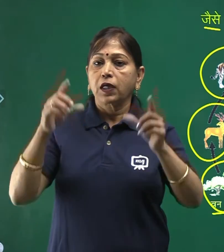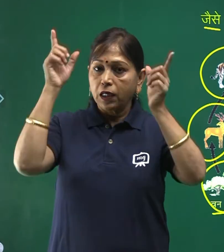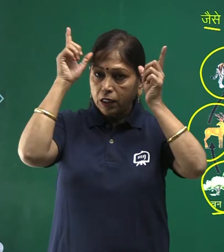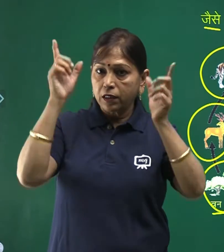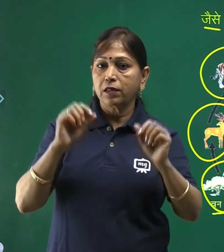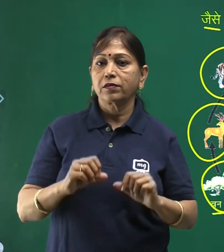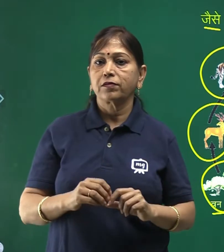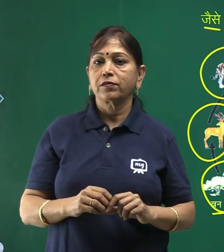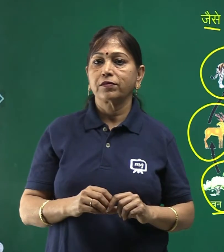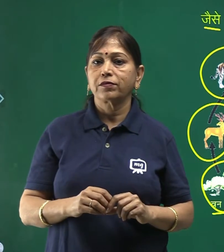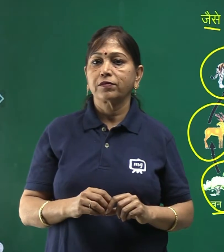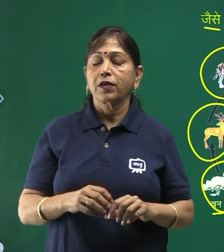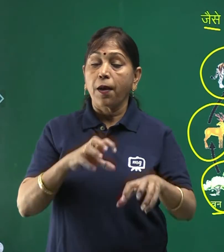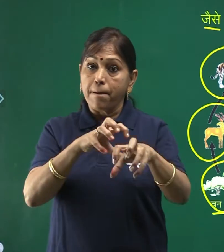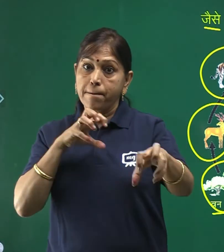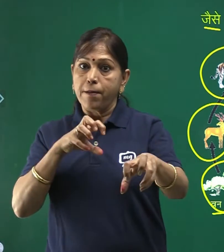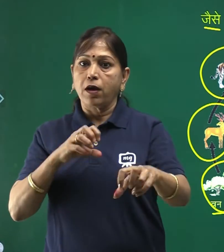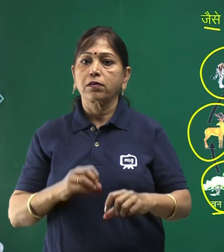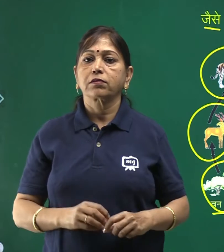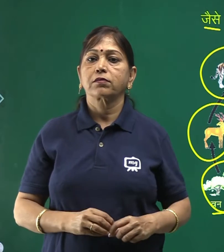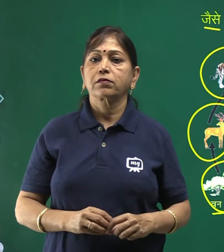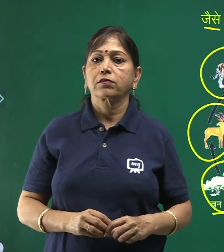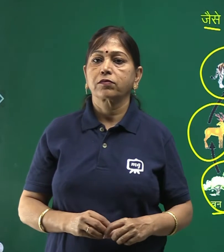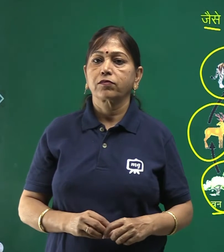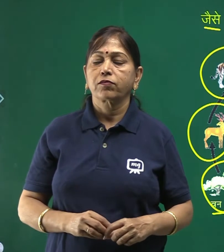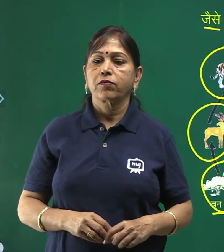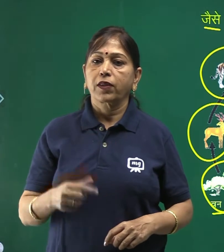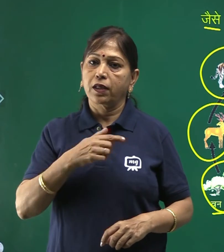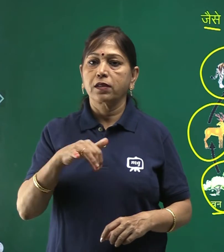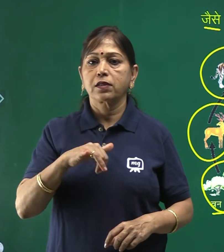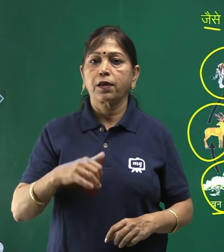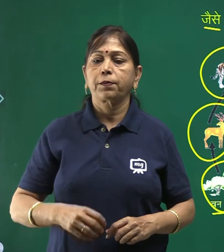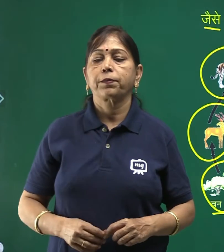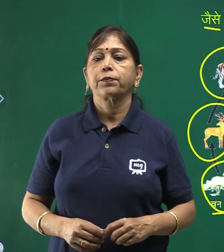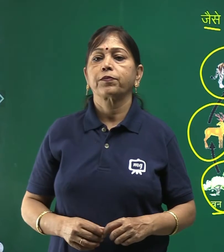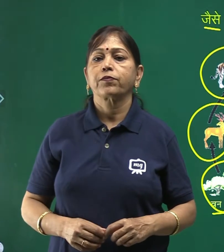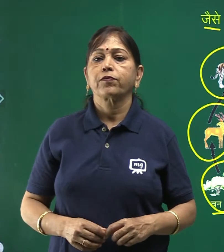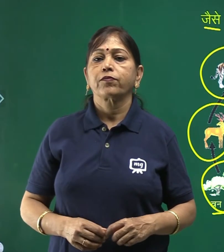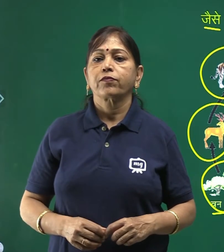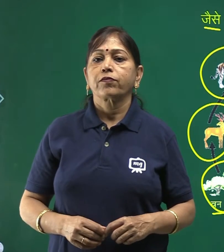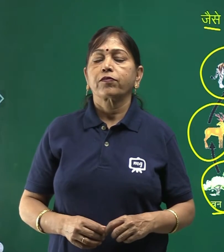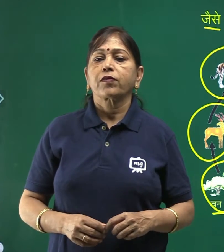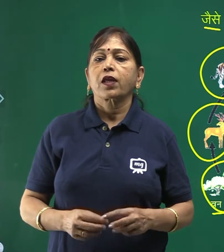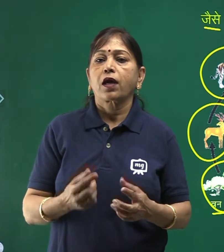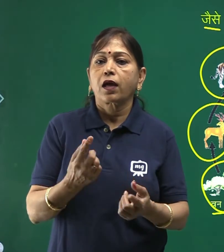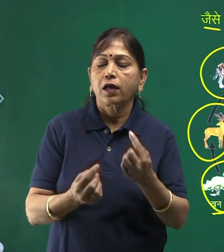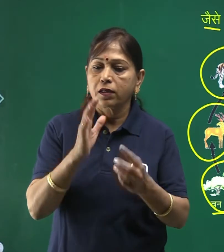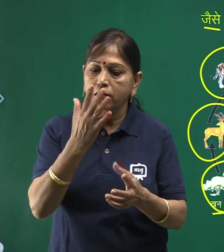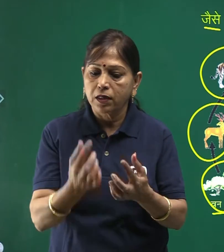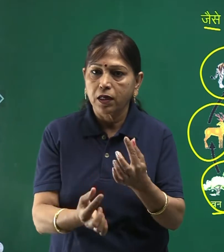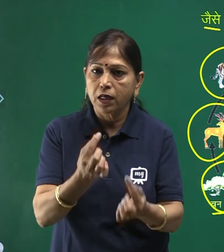हिरण, बाघ। इसी प्रकार घास के मैदान में